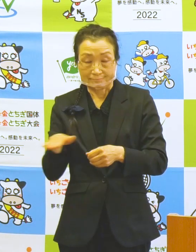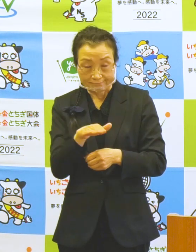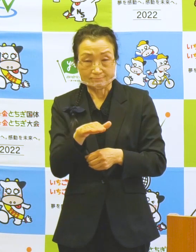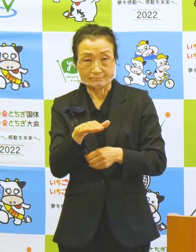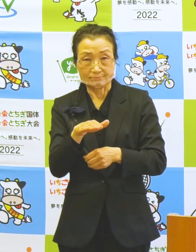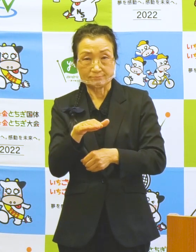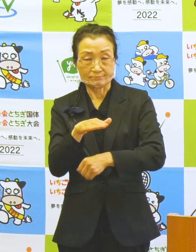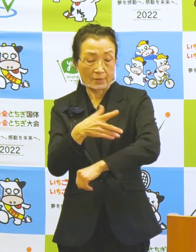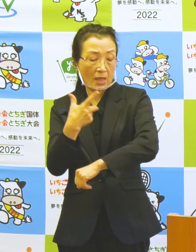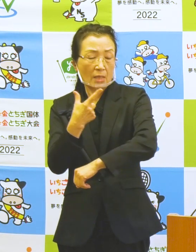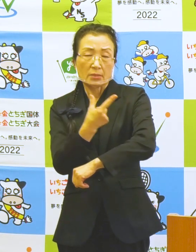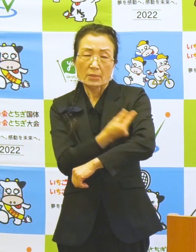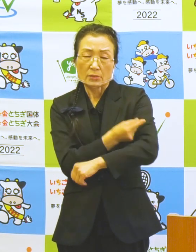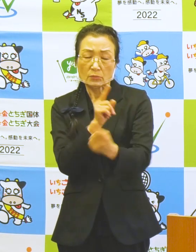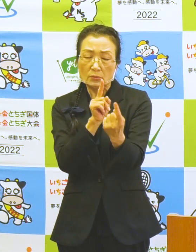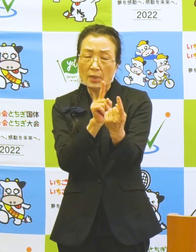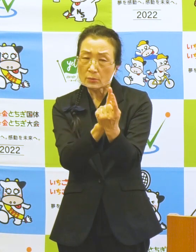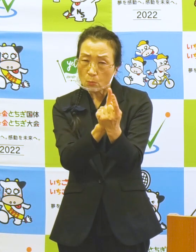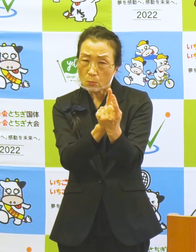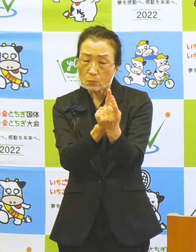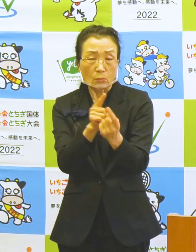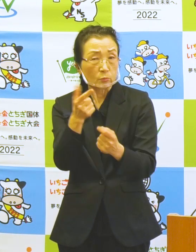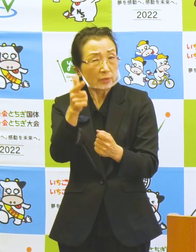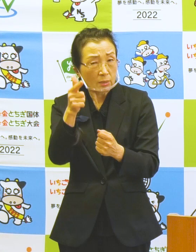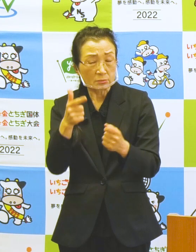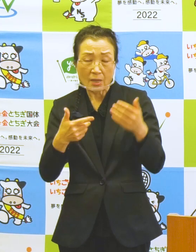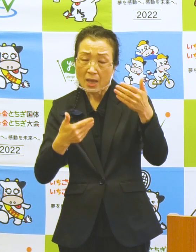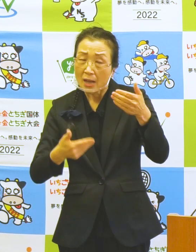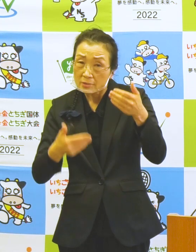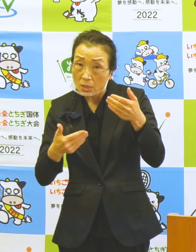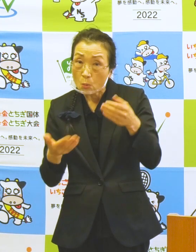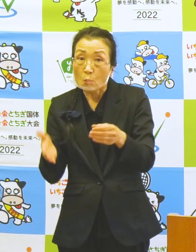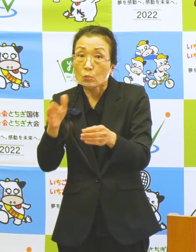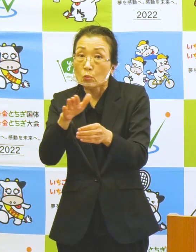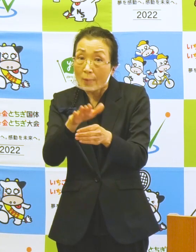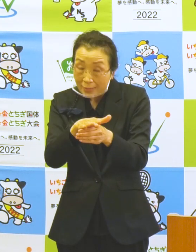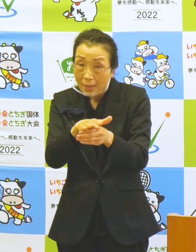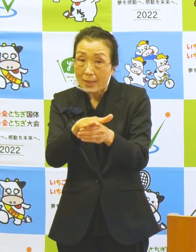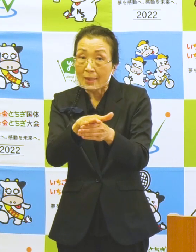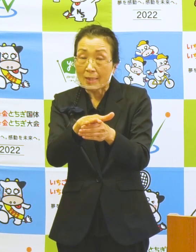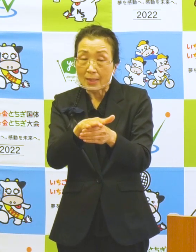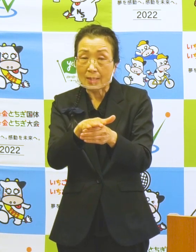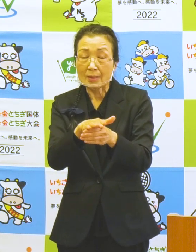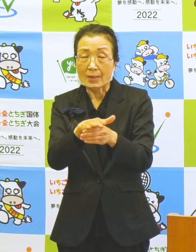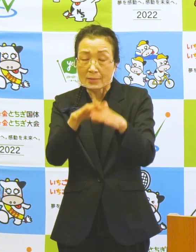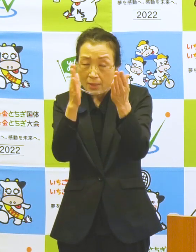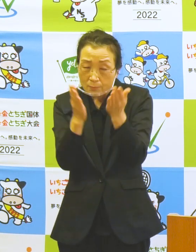接種対象ではない赤ちゃんを含めて全市民の